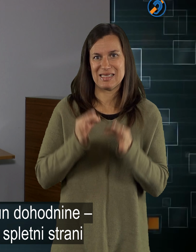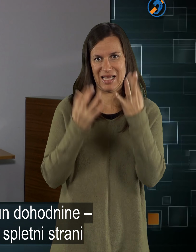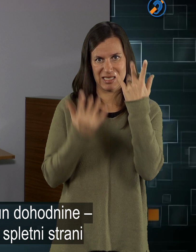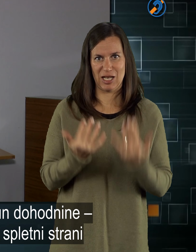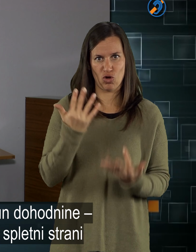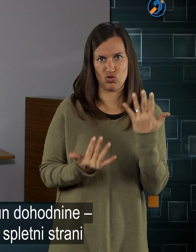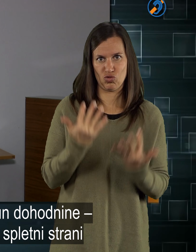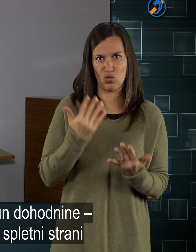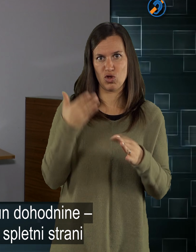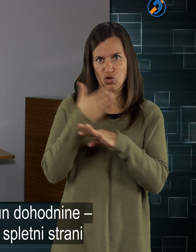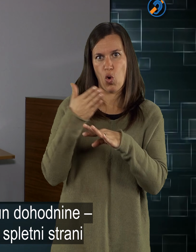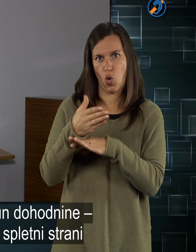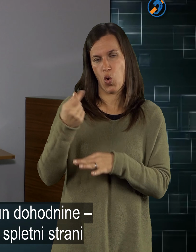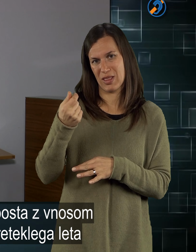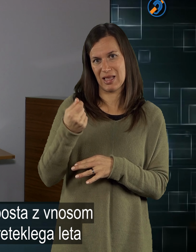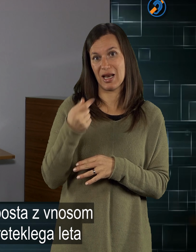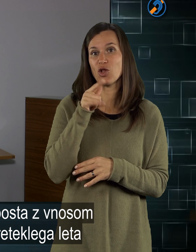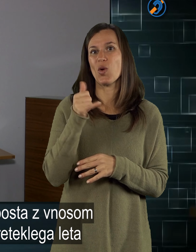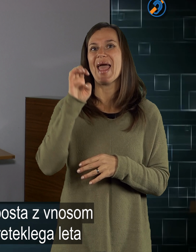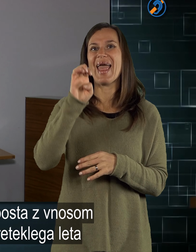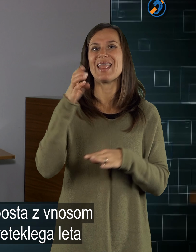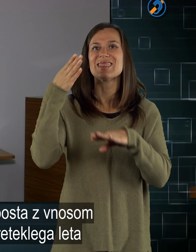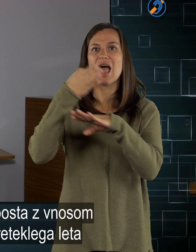Program je objavljen na spletni strani